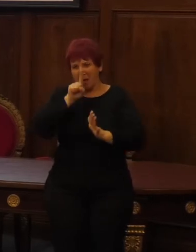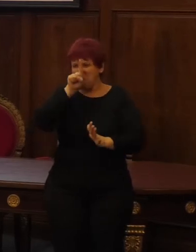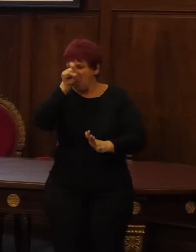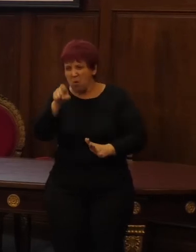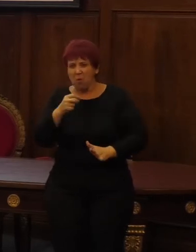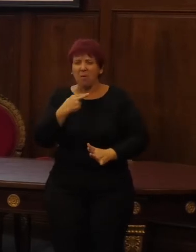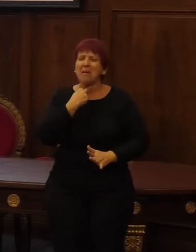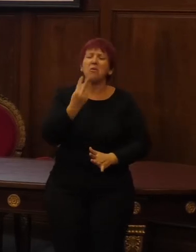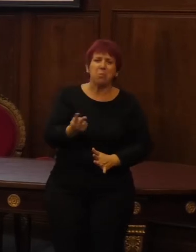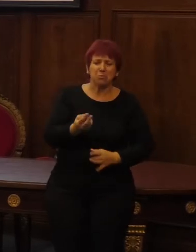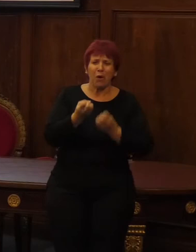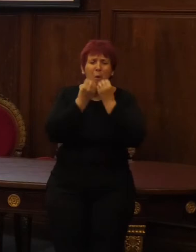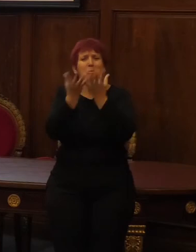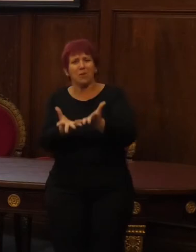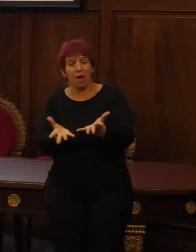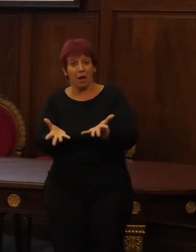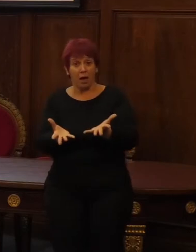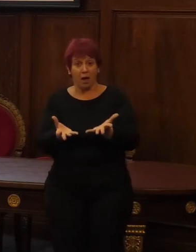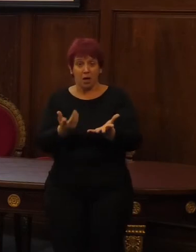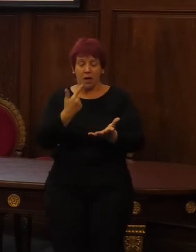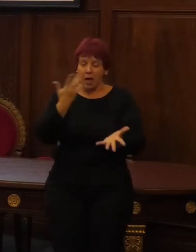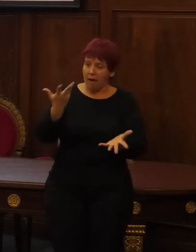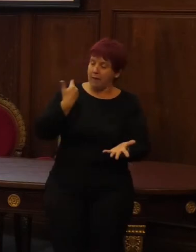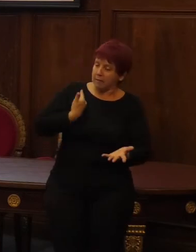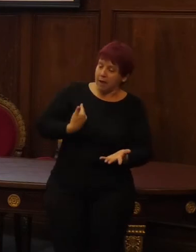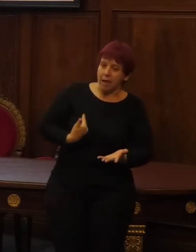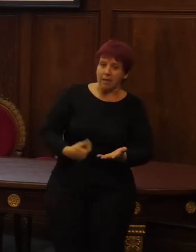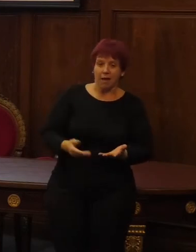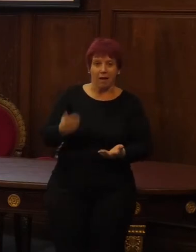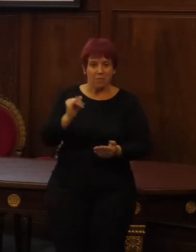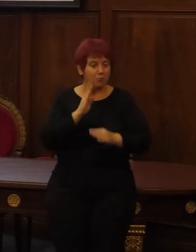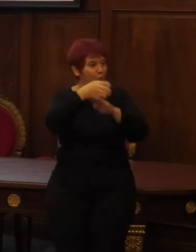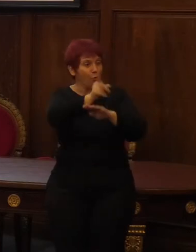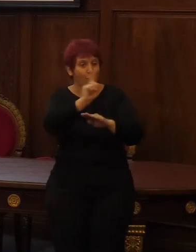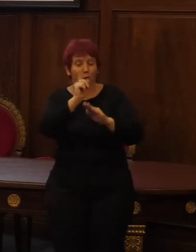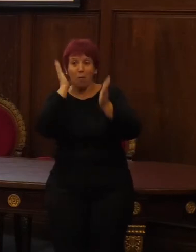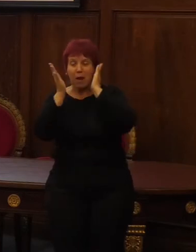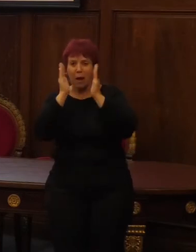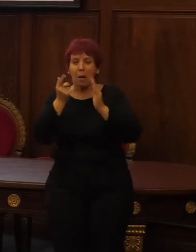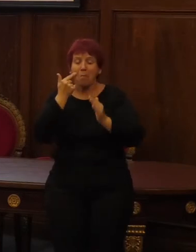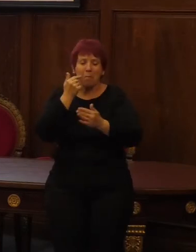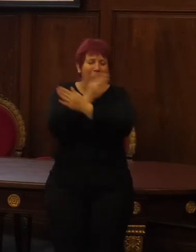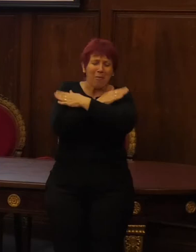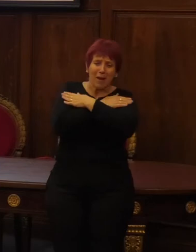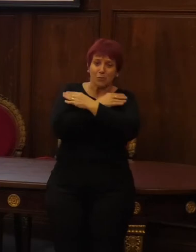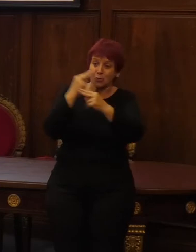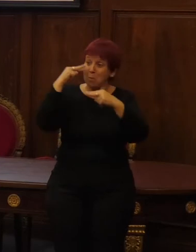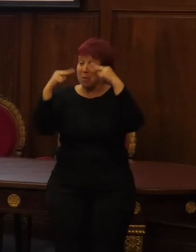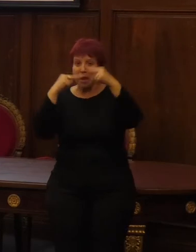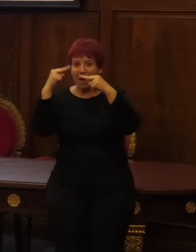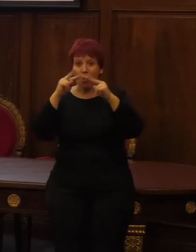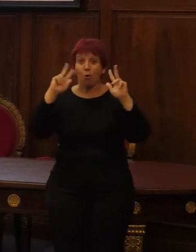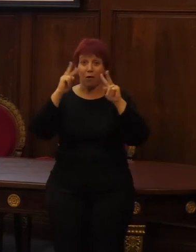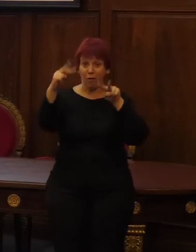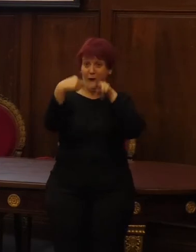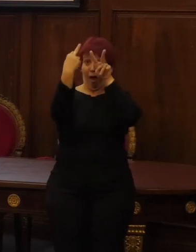puta! ¿Cómo estás? Se te extrañó en la barraca, dijo uno. Papá lo abrazaba, se miraban y se volvían a